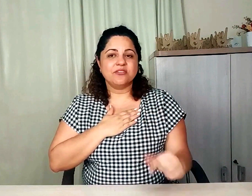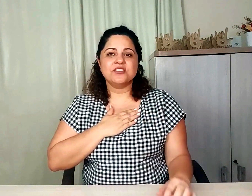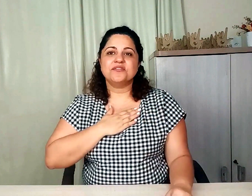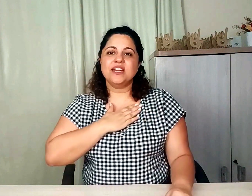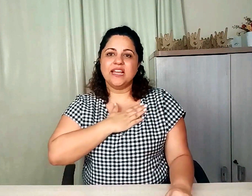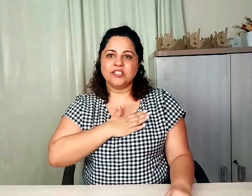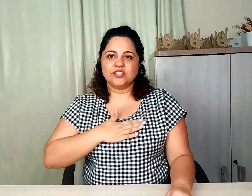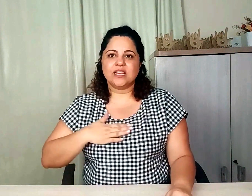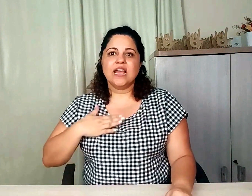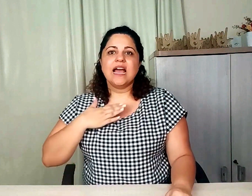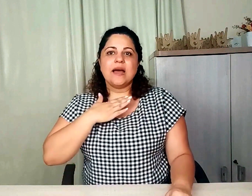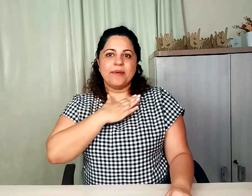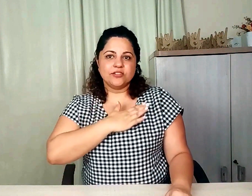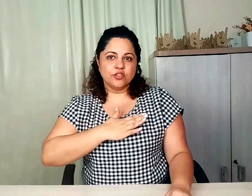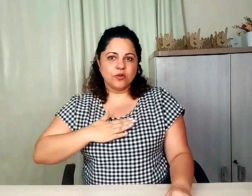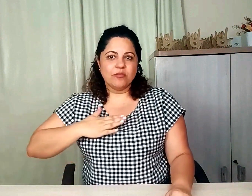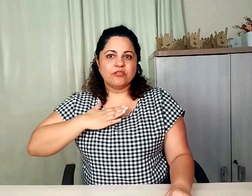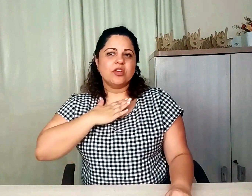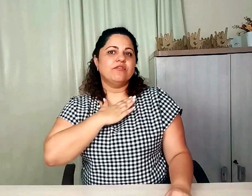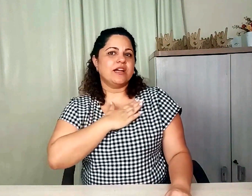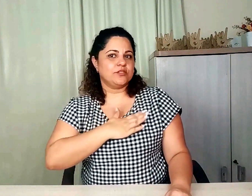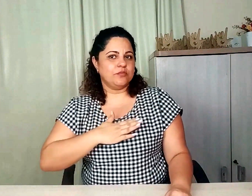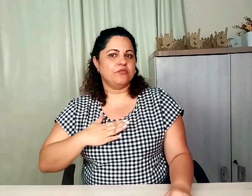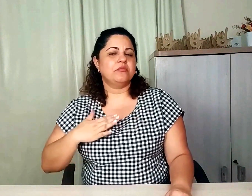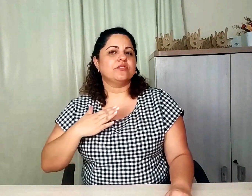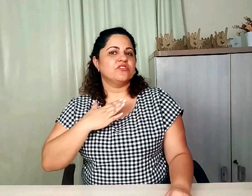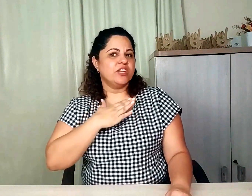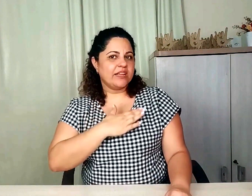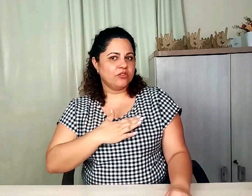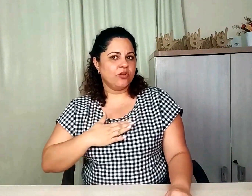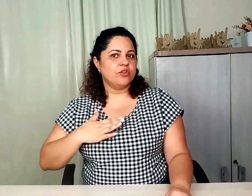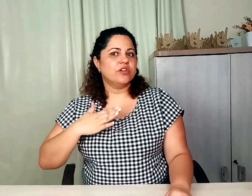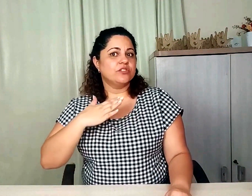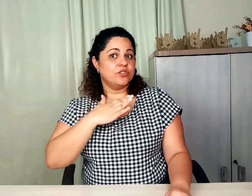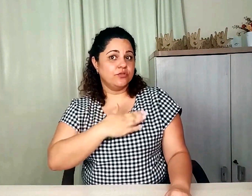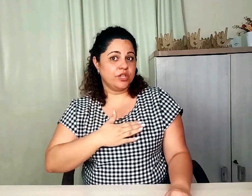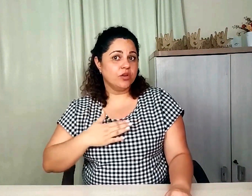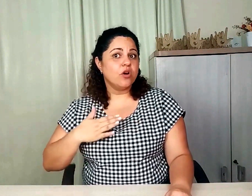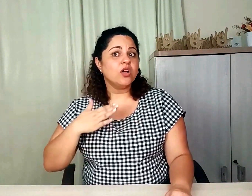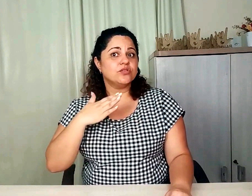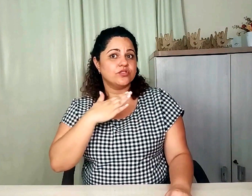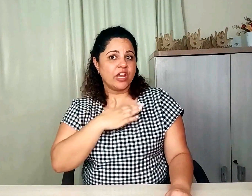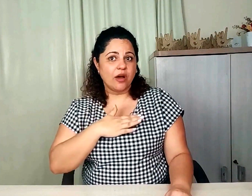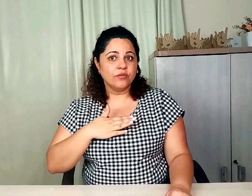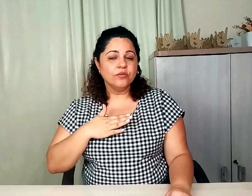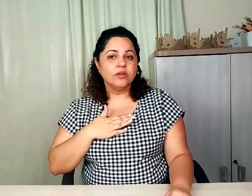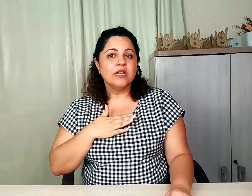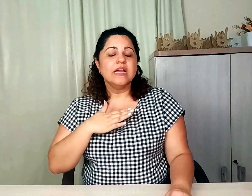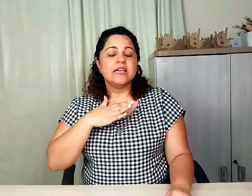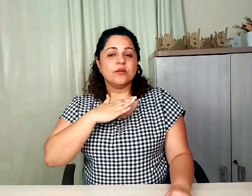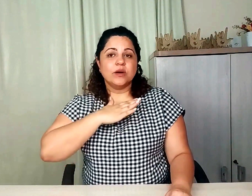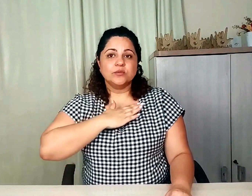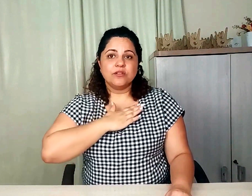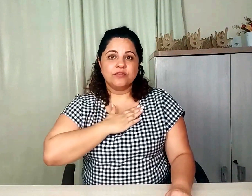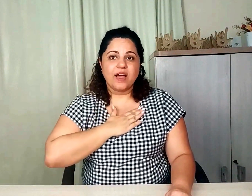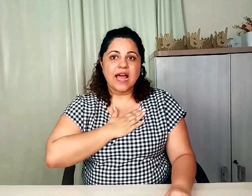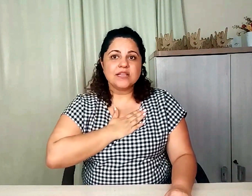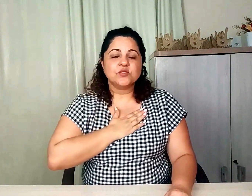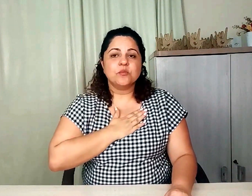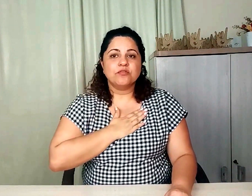é diferente. A partir do momento que eu faço um movimento giratório, quando eu digo que eu gosto de algo, e quando eu faço um